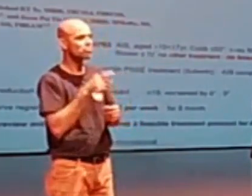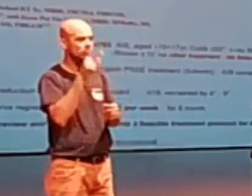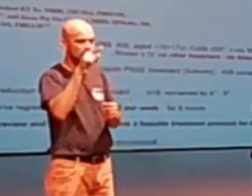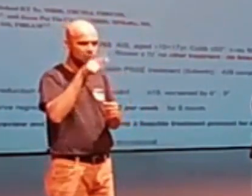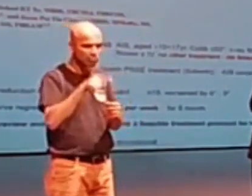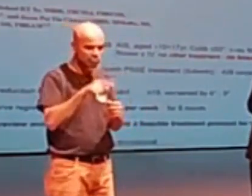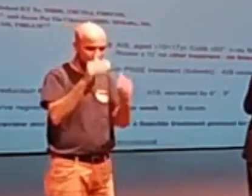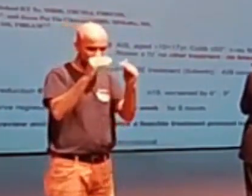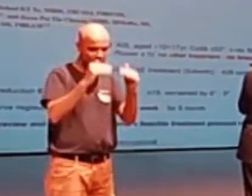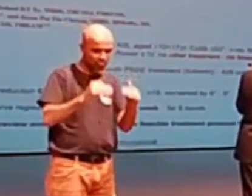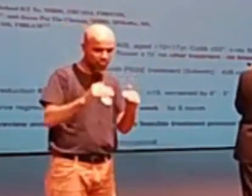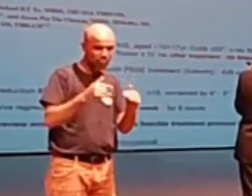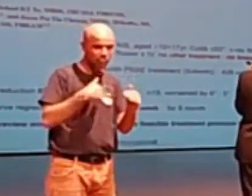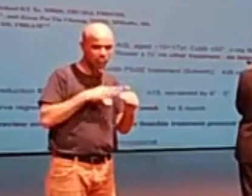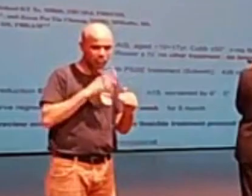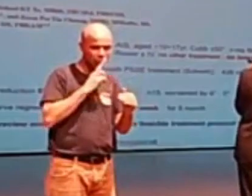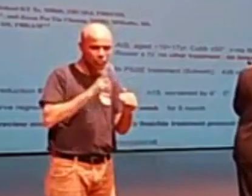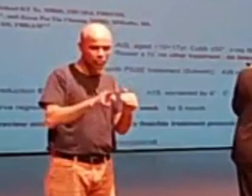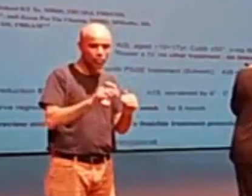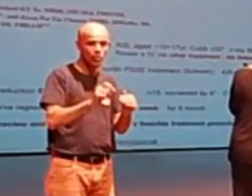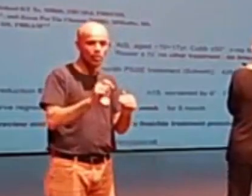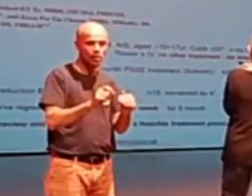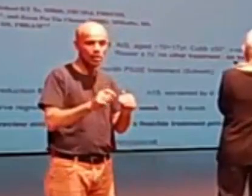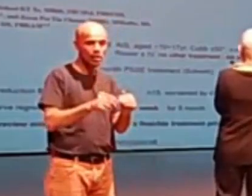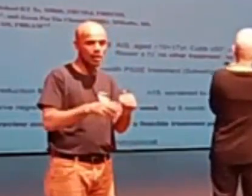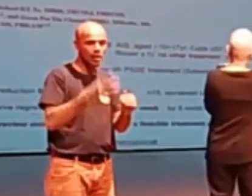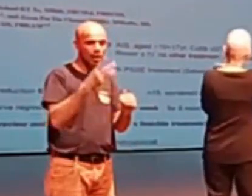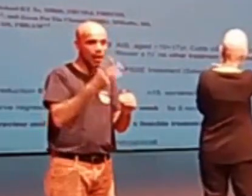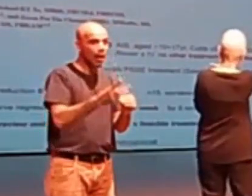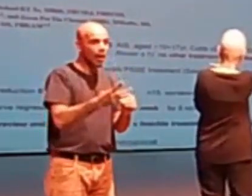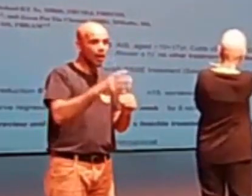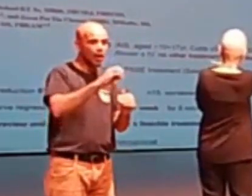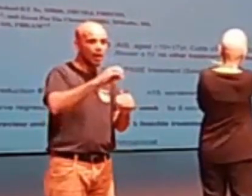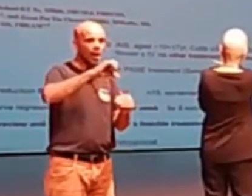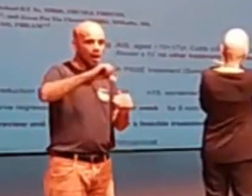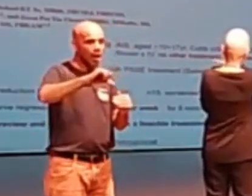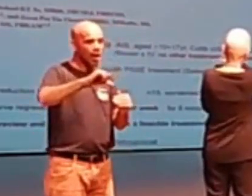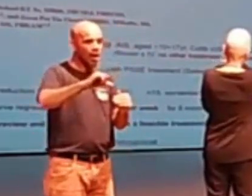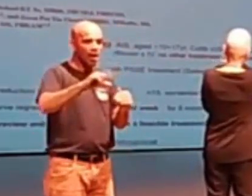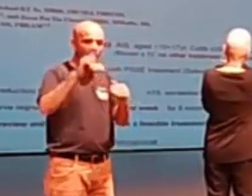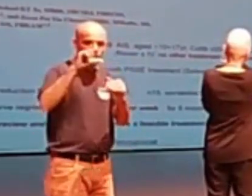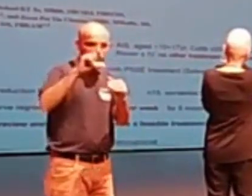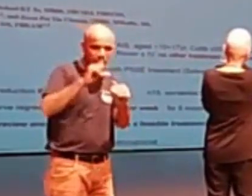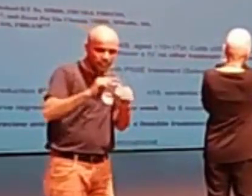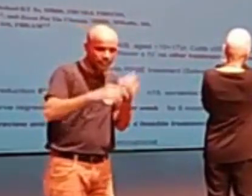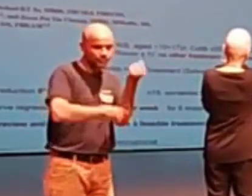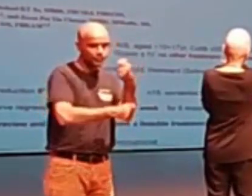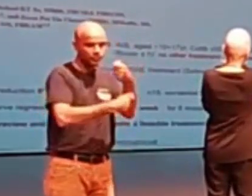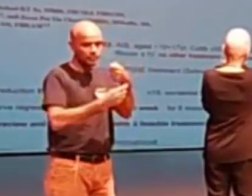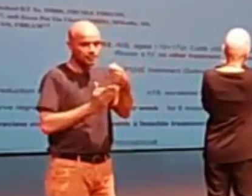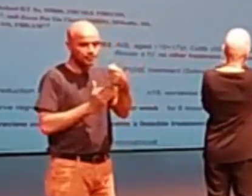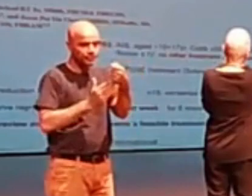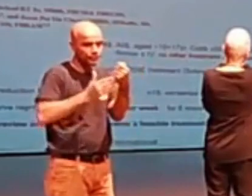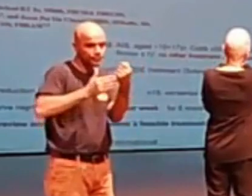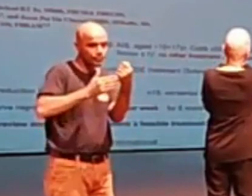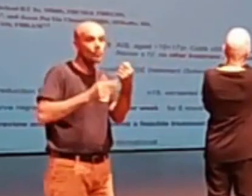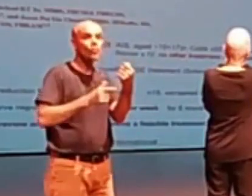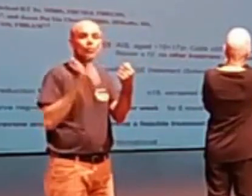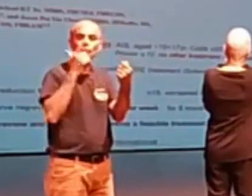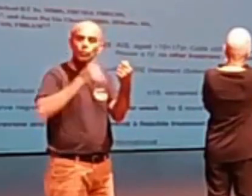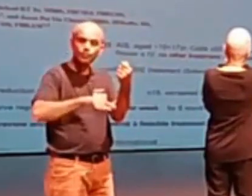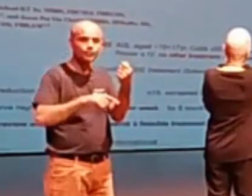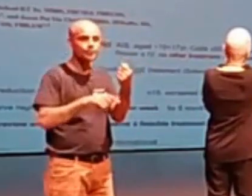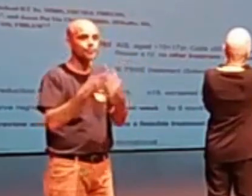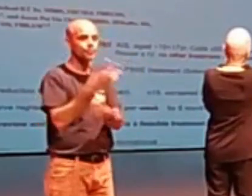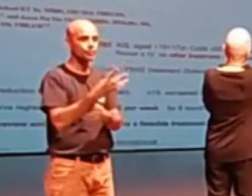embaixo rapidinho, no resultado, um número de 309 teve uma redução de curva de 6 a 15 graus,